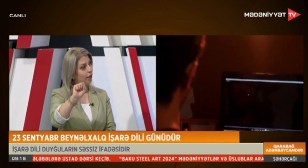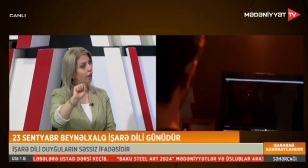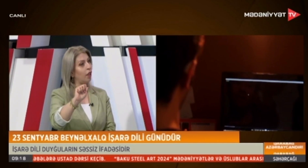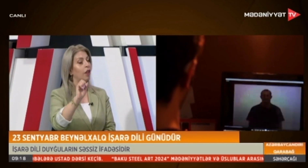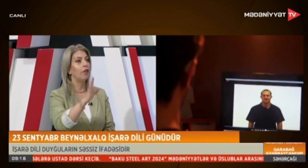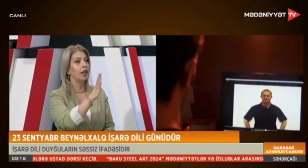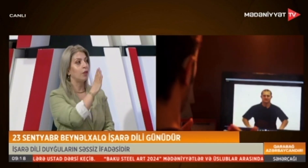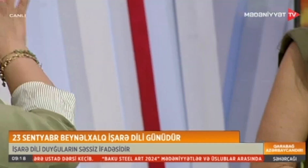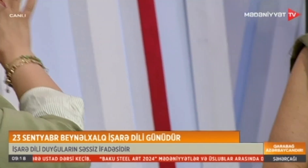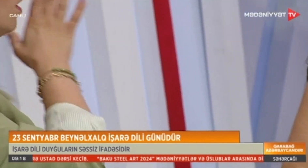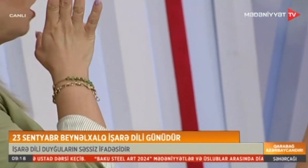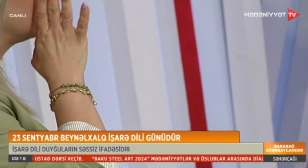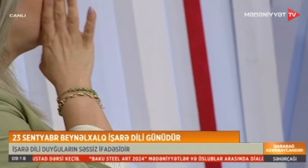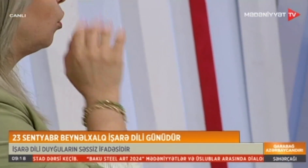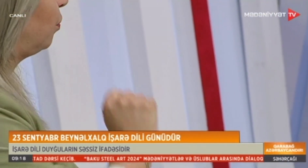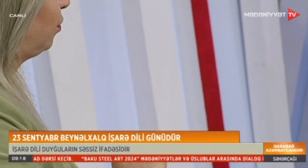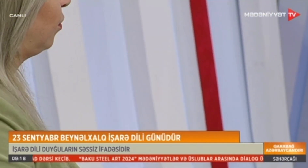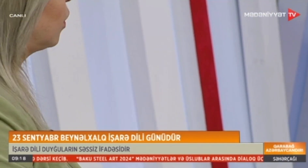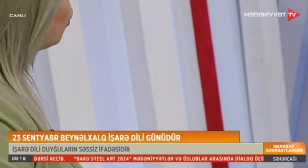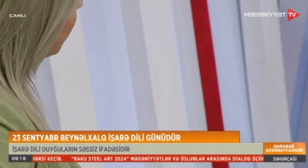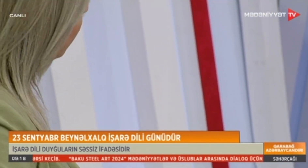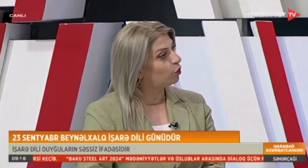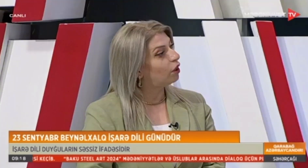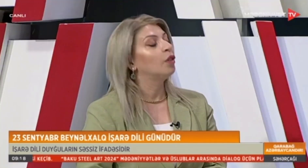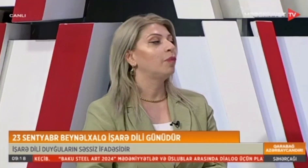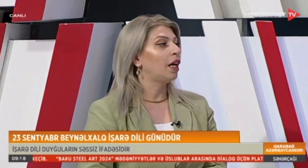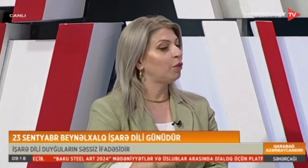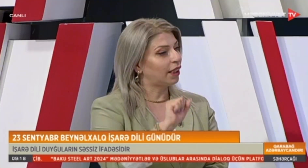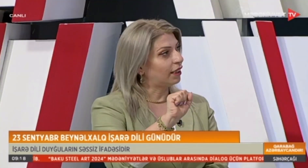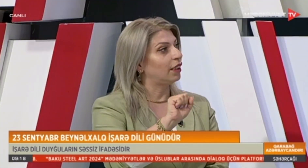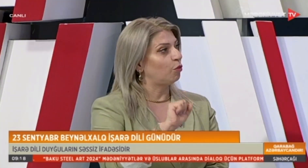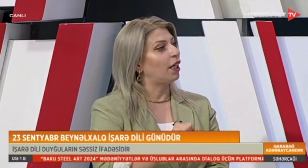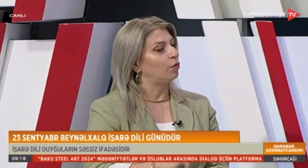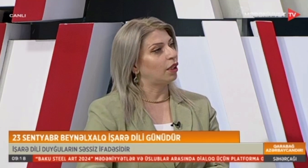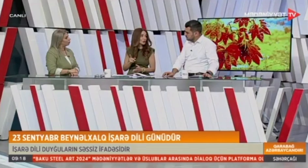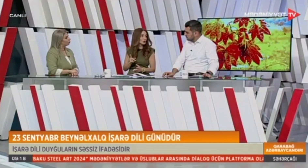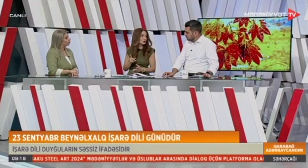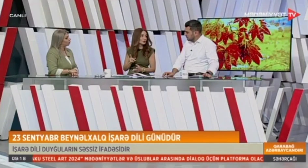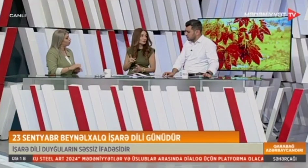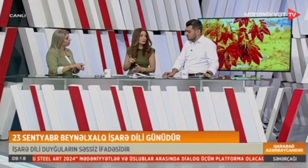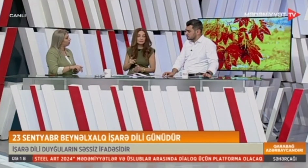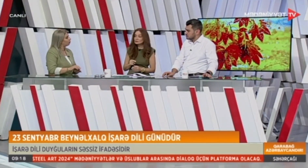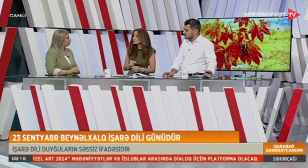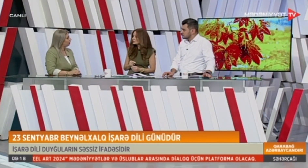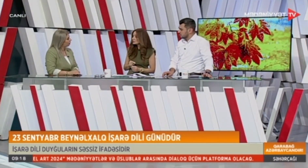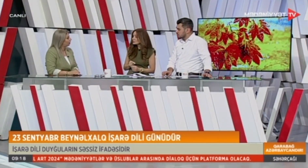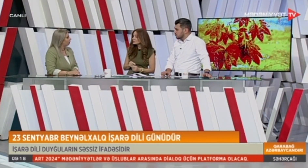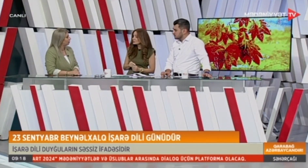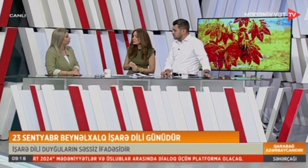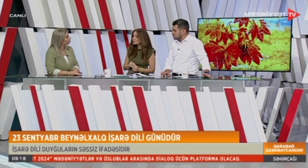öyrədirik və mimikada ana. Həm mimika, həm də hərflər. Həm də daktillə, bəli, bəli. Ona görə daktil mimika paralel gedir.